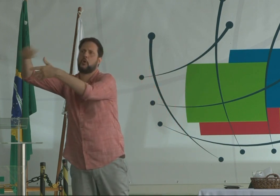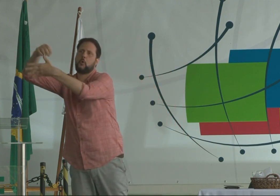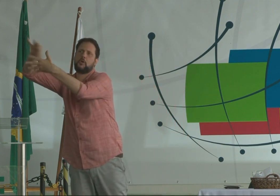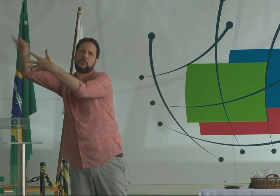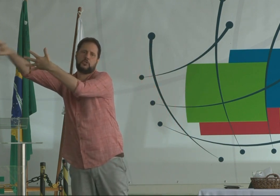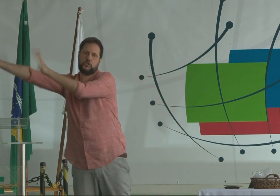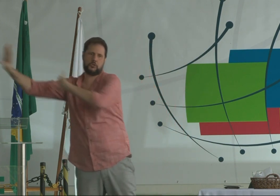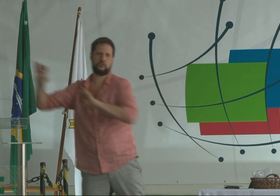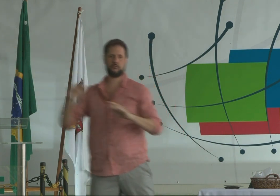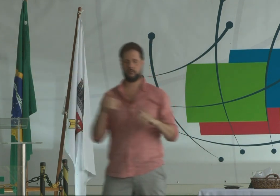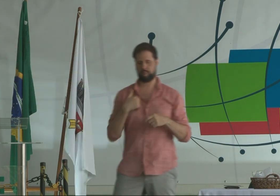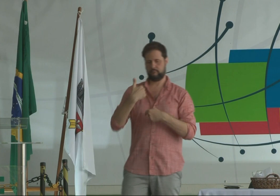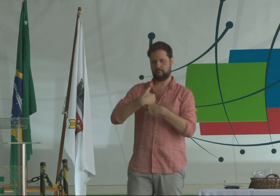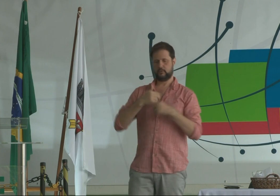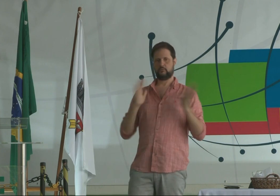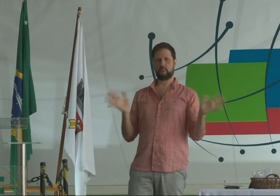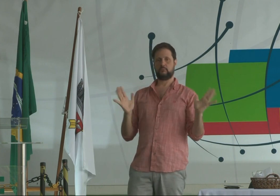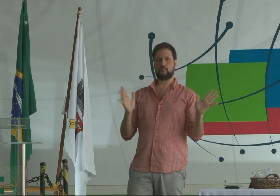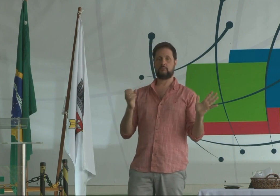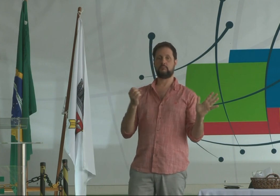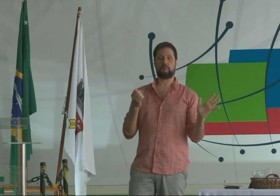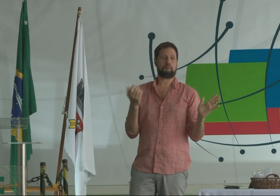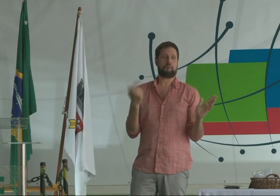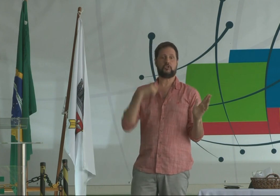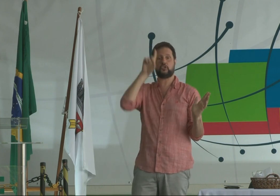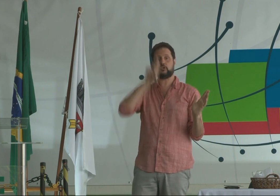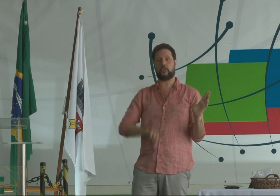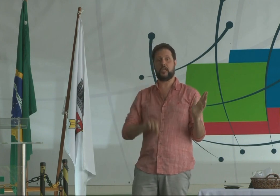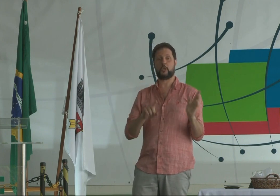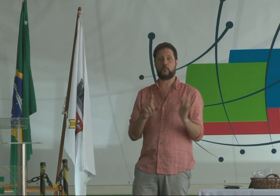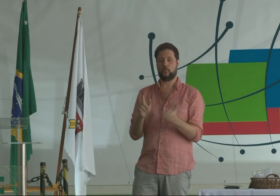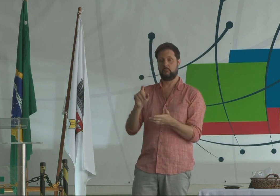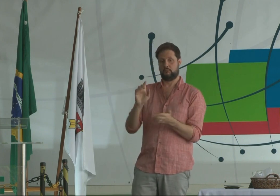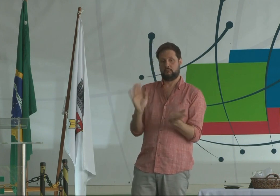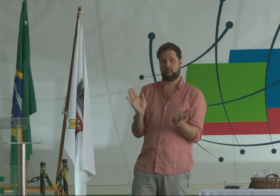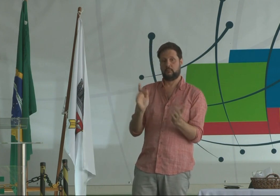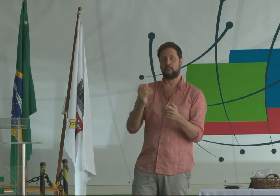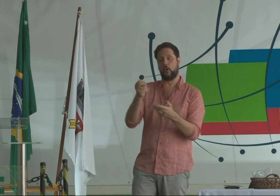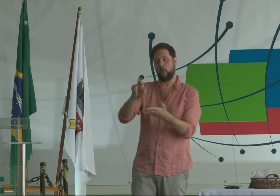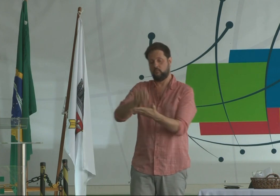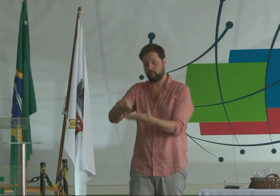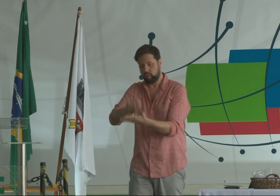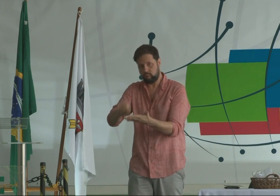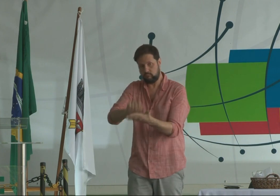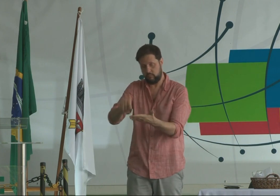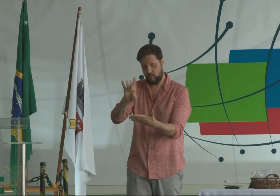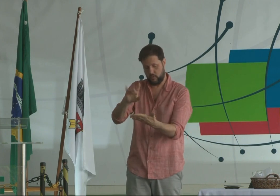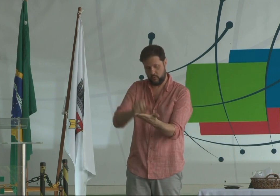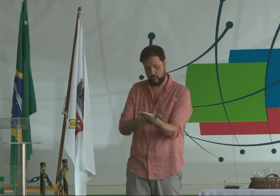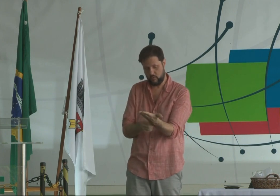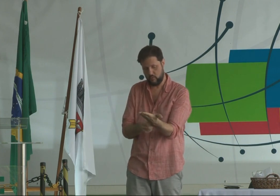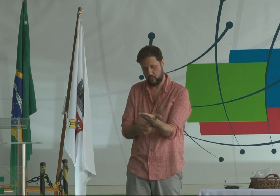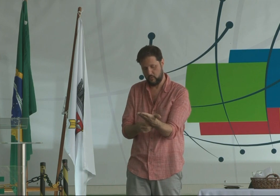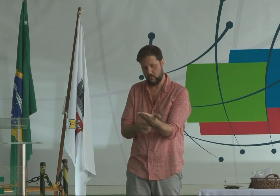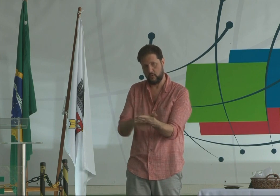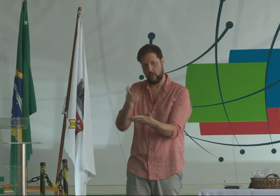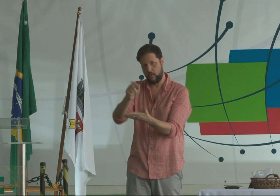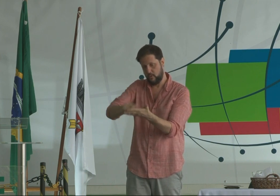modo natural de comunicação e expressão é a língua de sinais. É um modo que o estudo tenha condições de receber essa língua de sinais, que ele seja